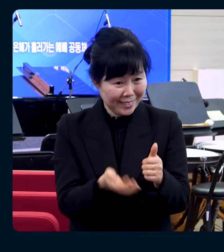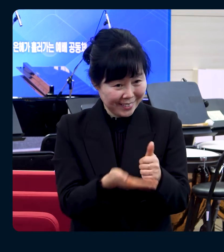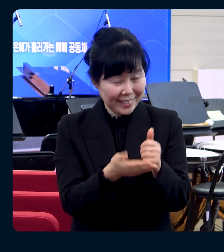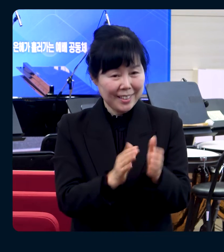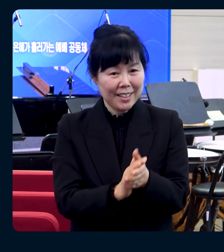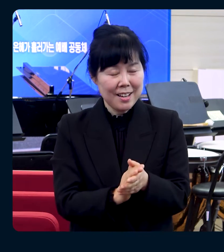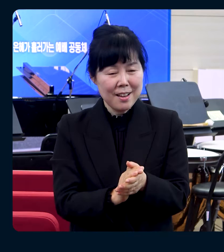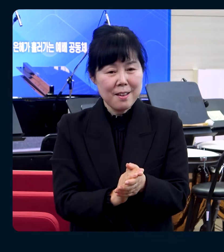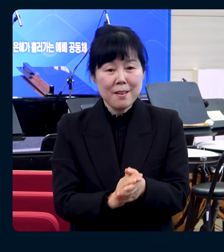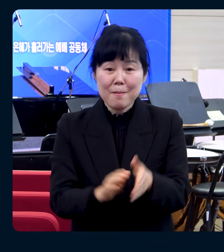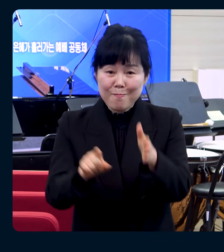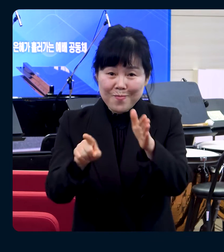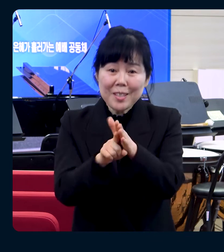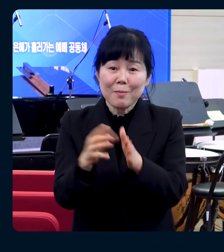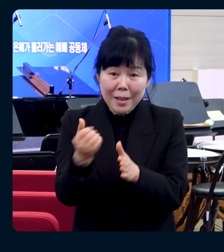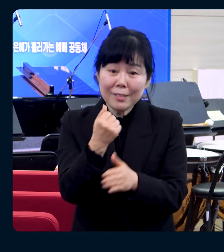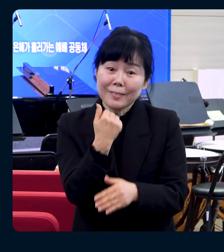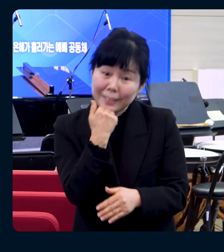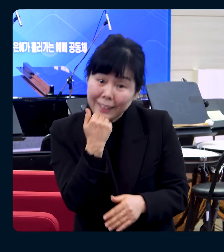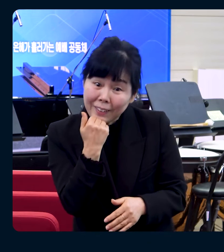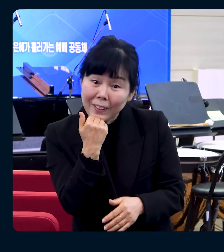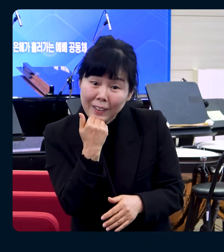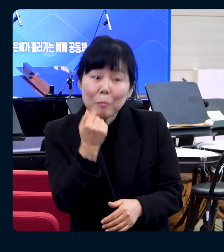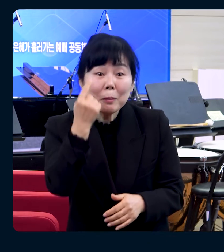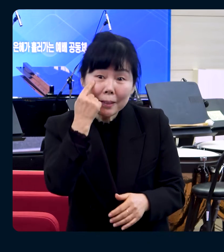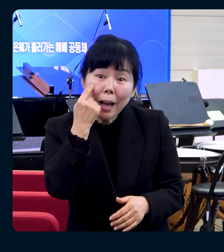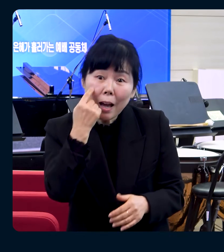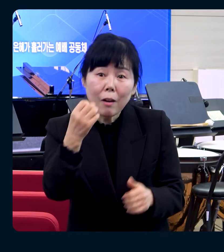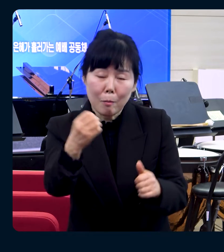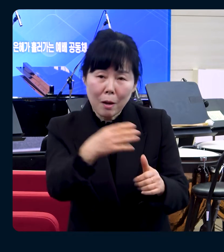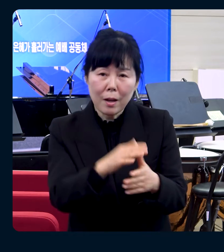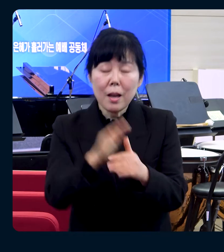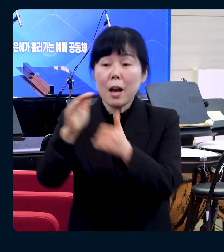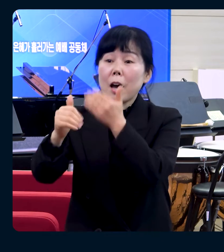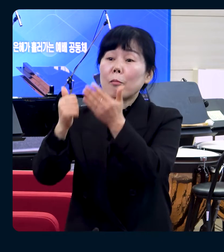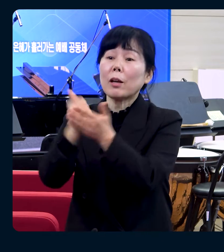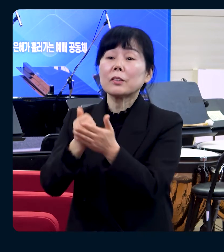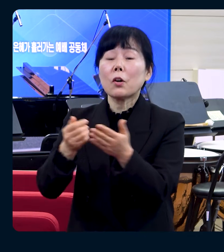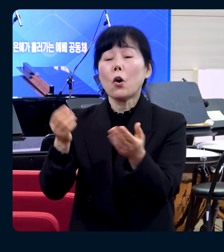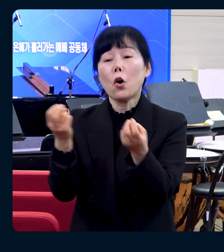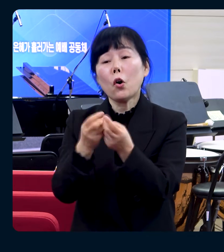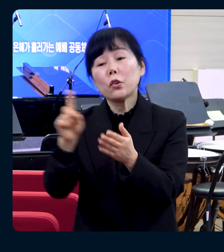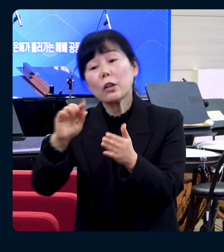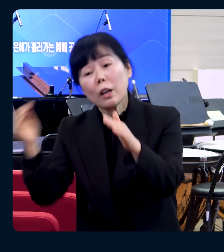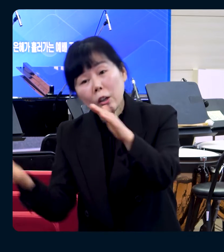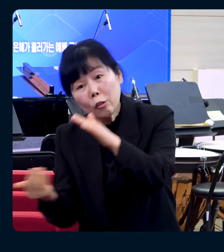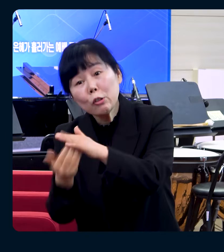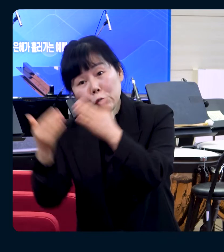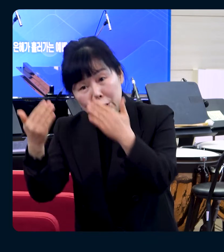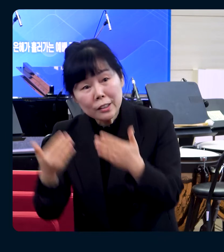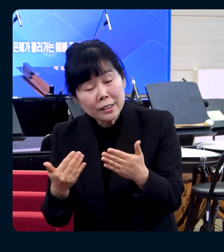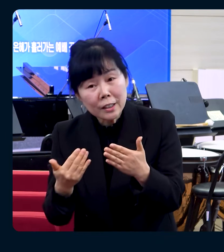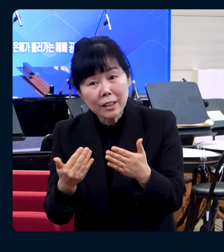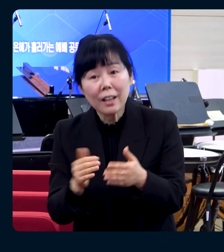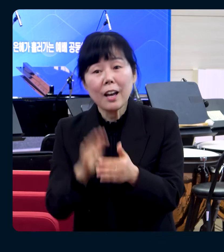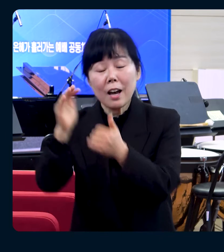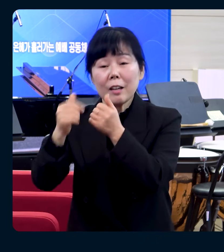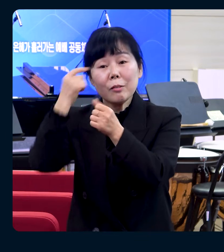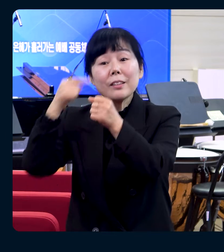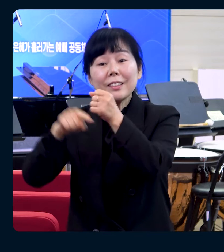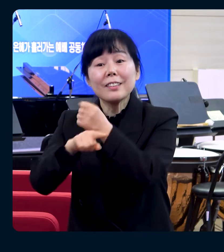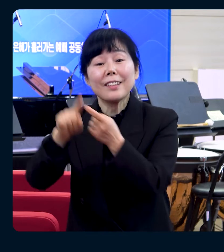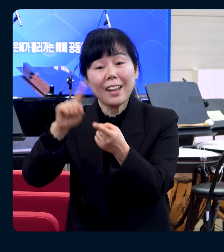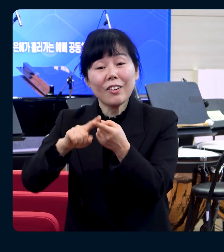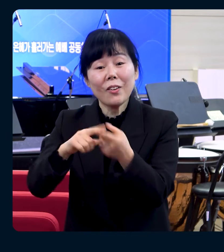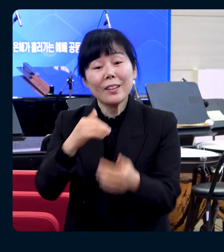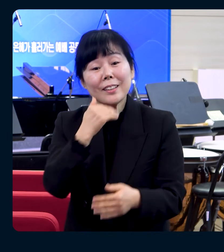집사님 좀 더 믿음을 가지고 기다립시다. 하나님이 어떻게 역사하시는지 그 뜻을 좀 더 기다립시다.